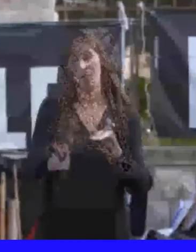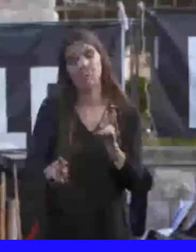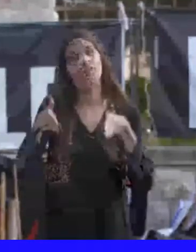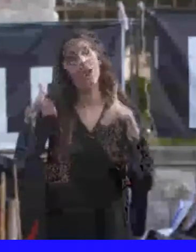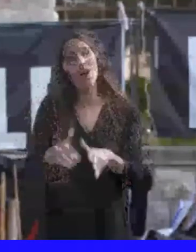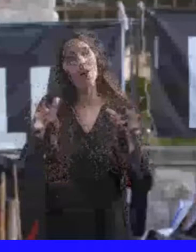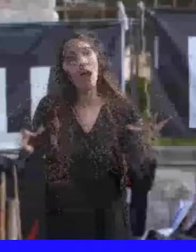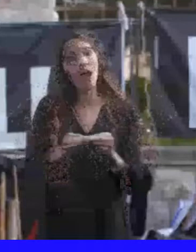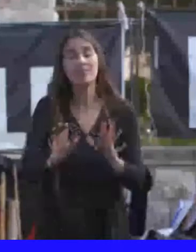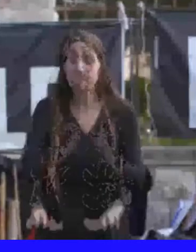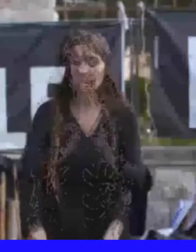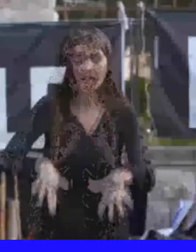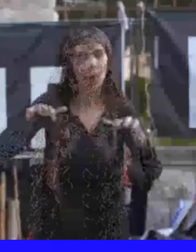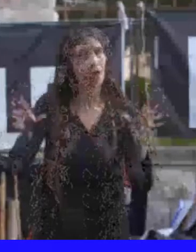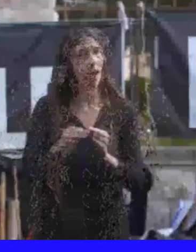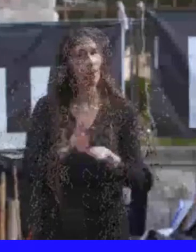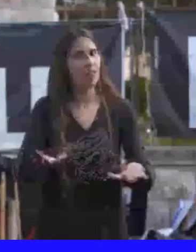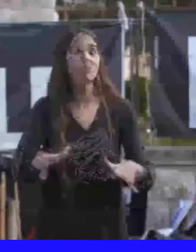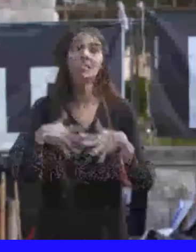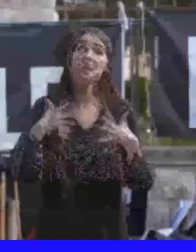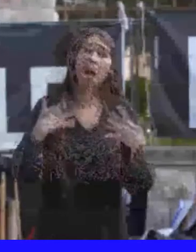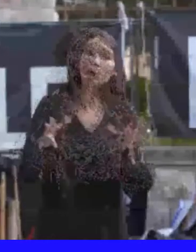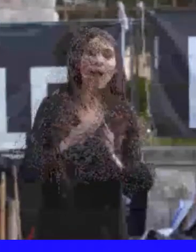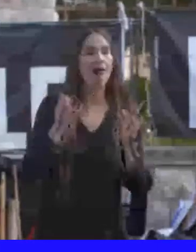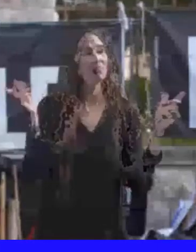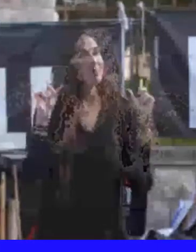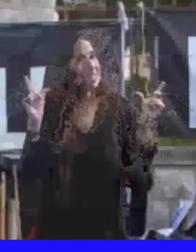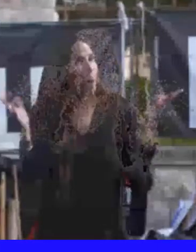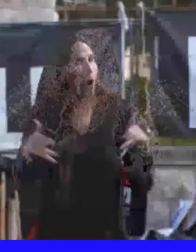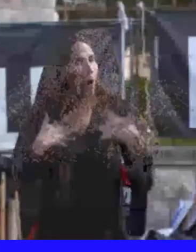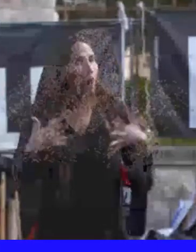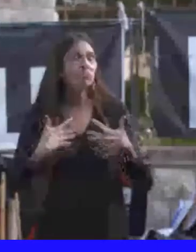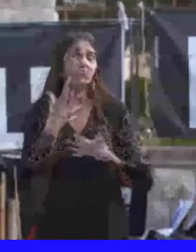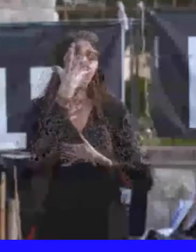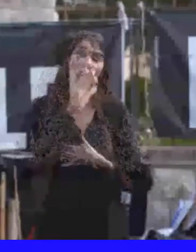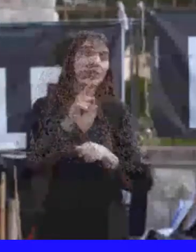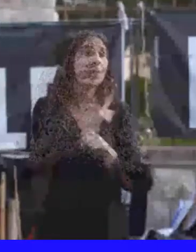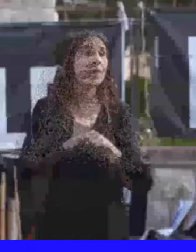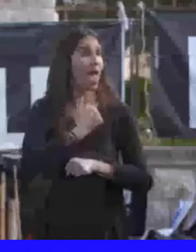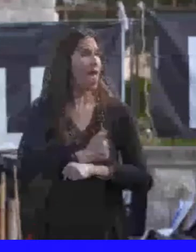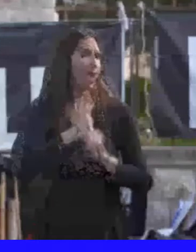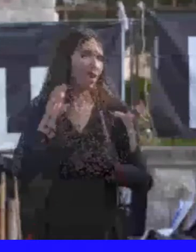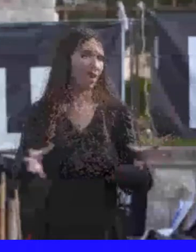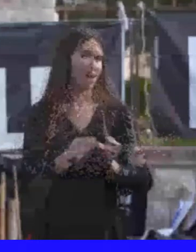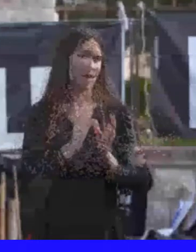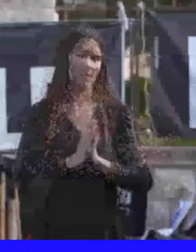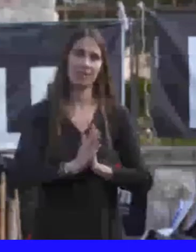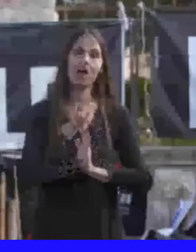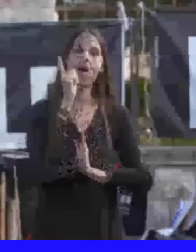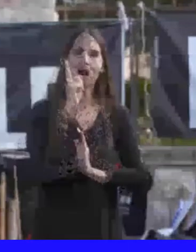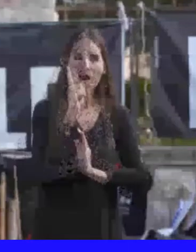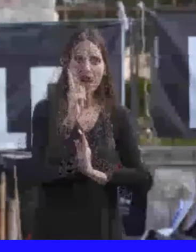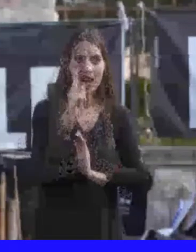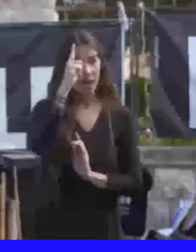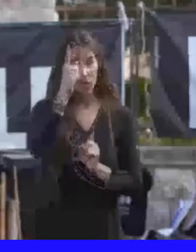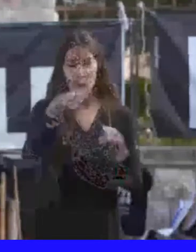גידלנו יחד ילדים, שמחנו יחד בשמחות, היינו עצובים בימי האבל. אבל,